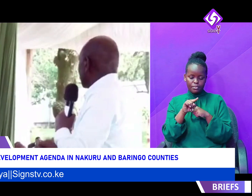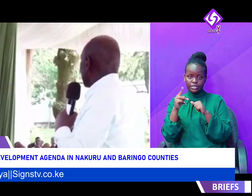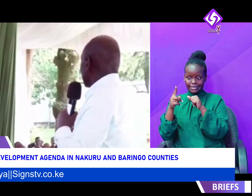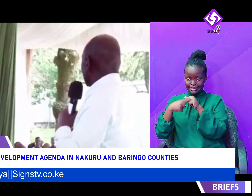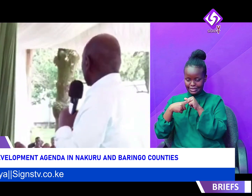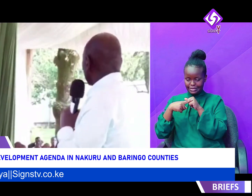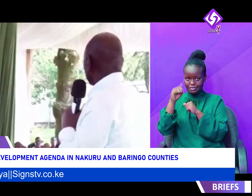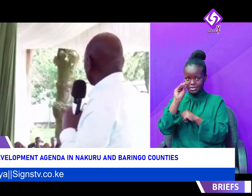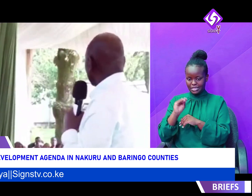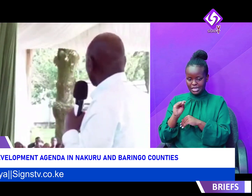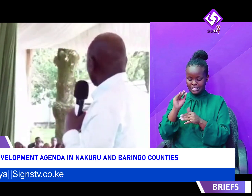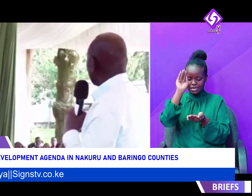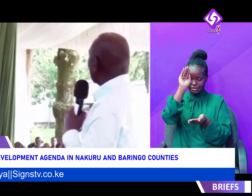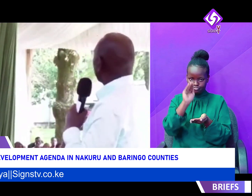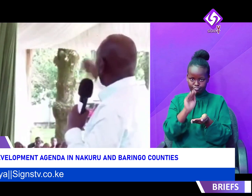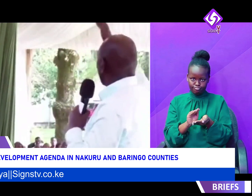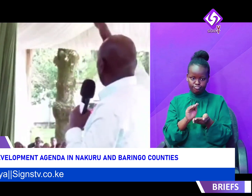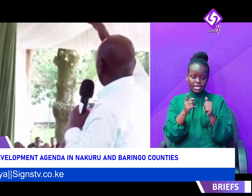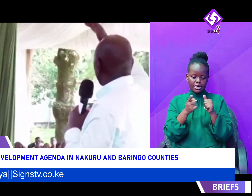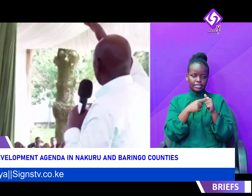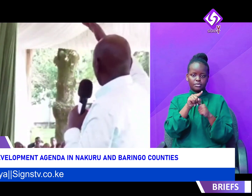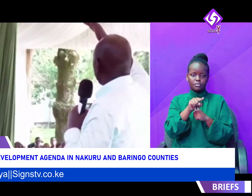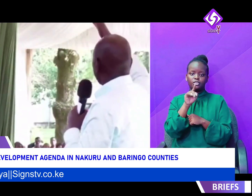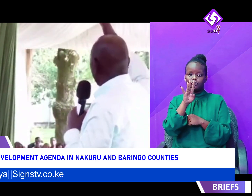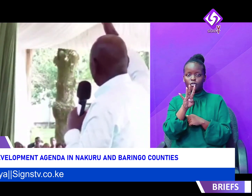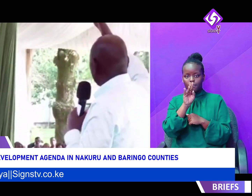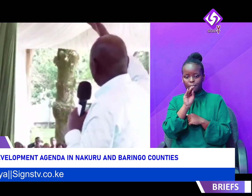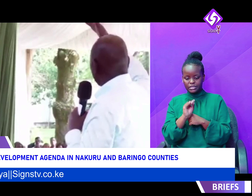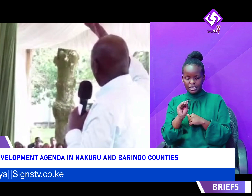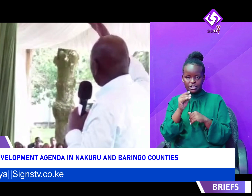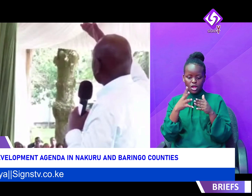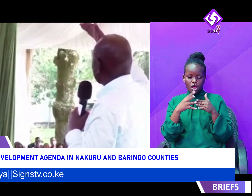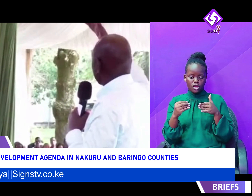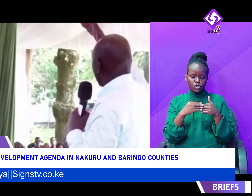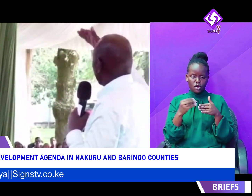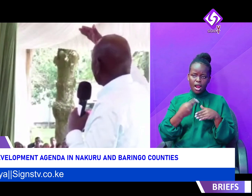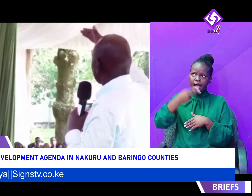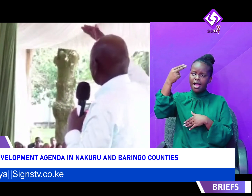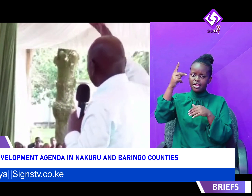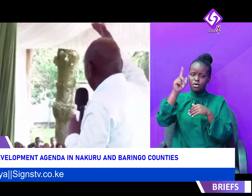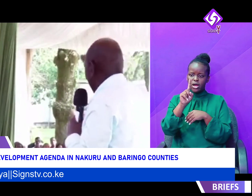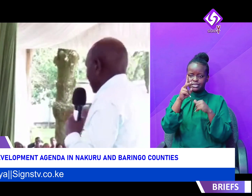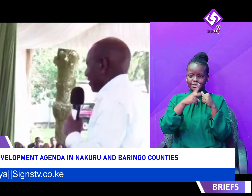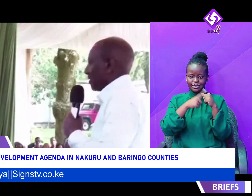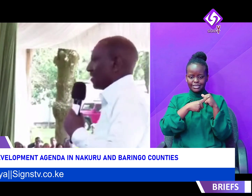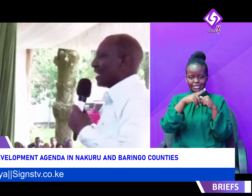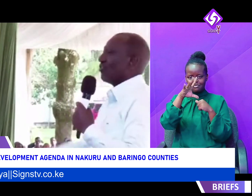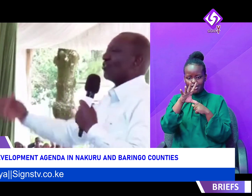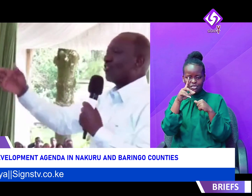4.6%. Ile dola ambayo ilikuwa imepanda imefika 165, 167. Leo dola